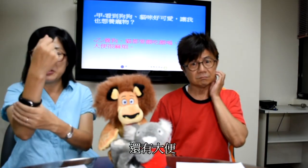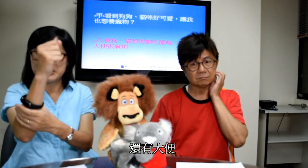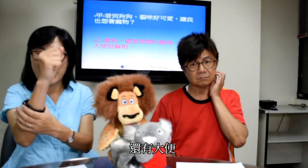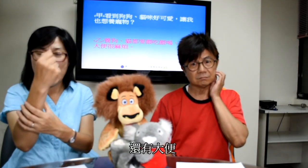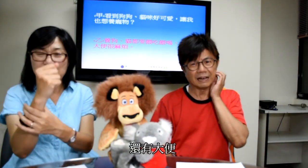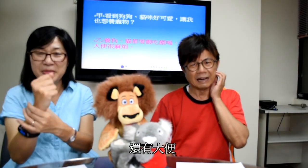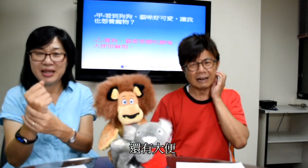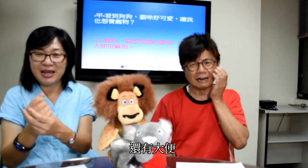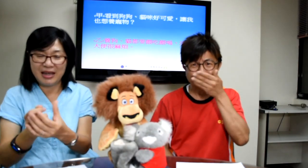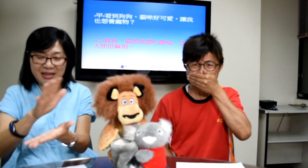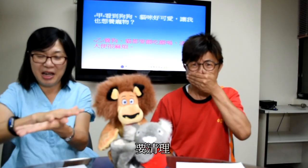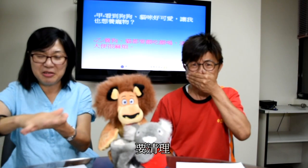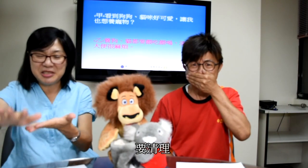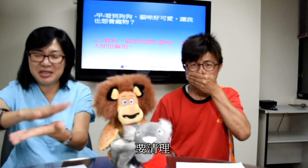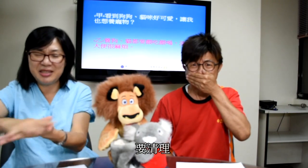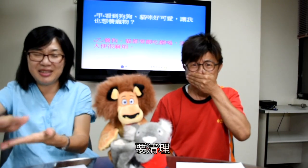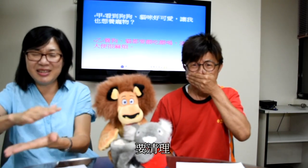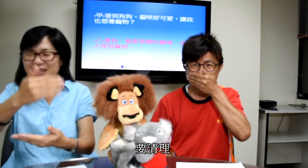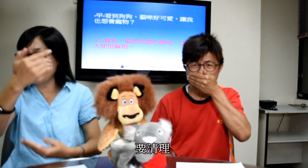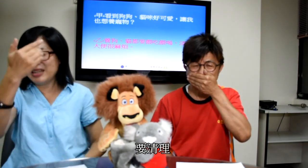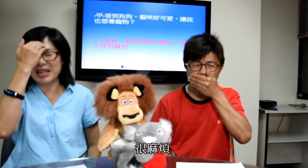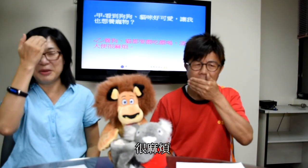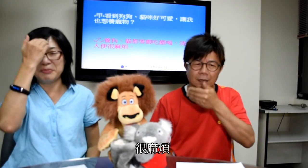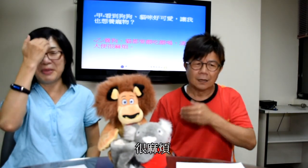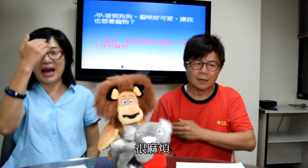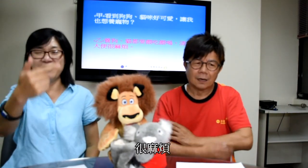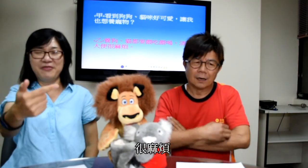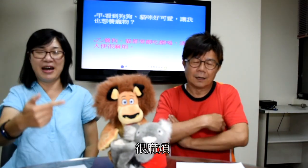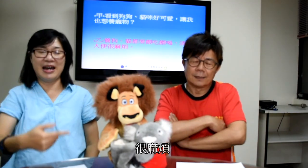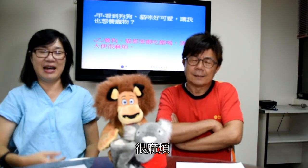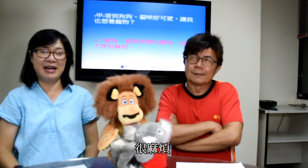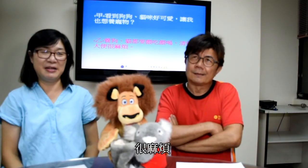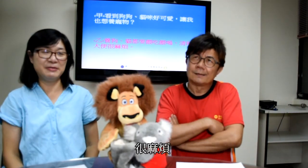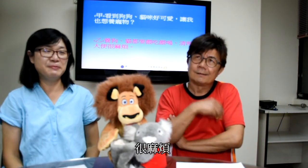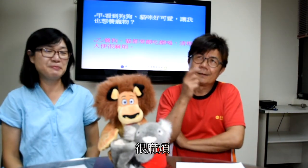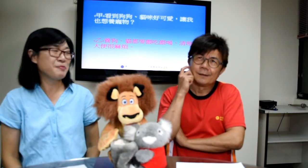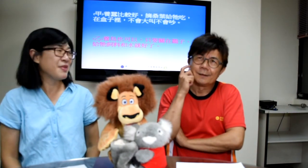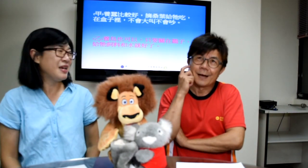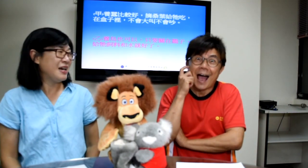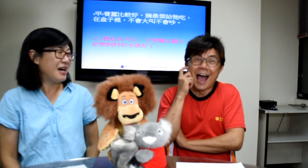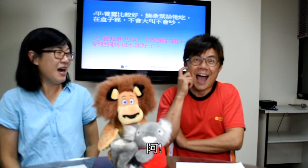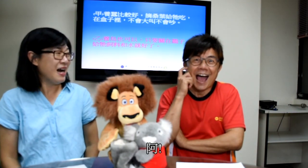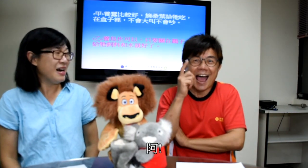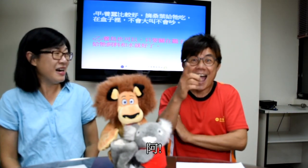大便要清理，很麻烦啊。